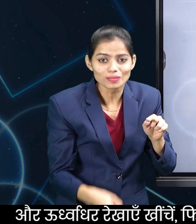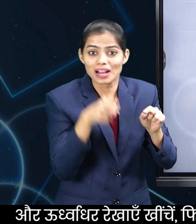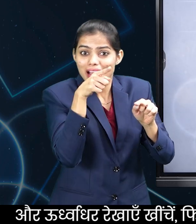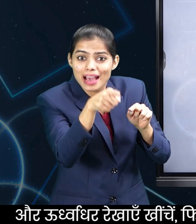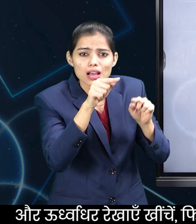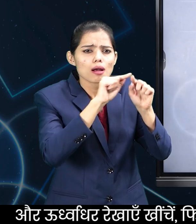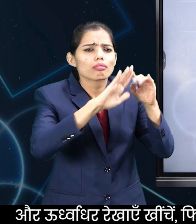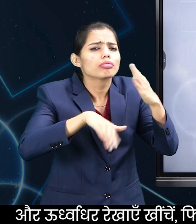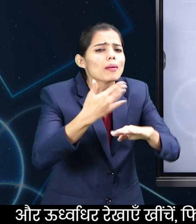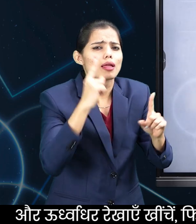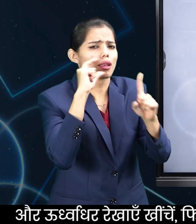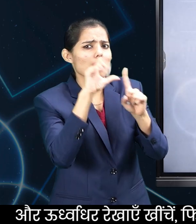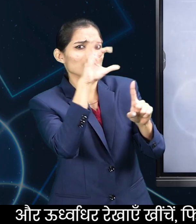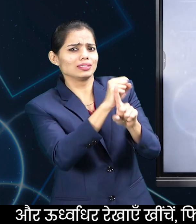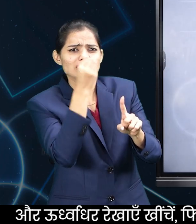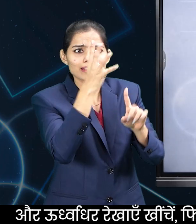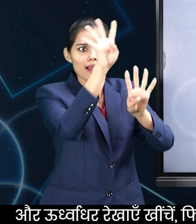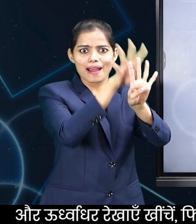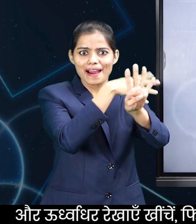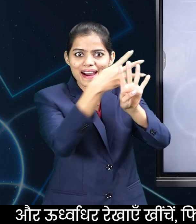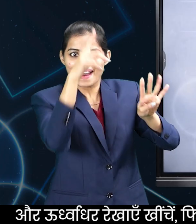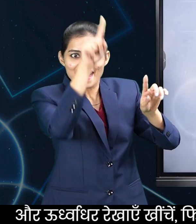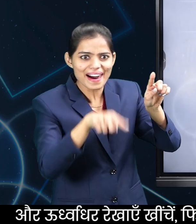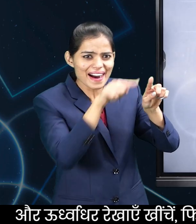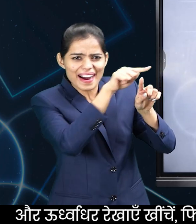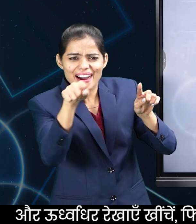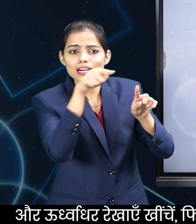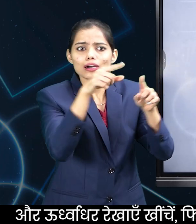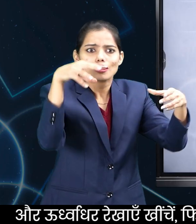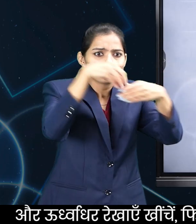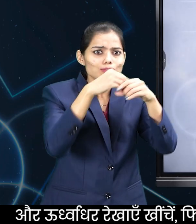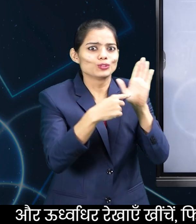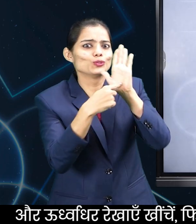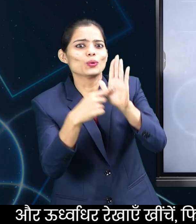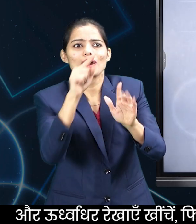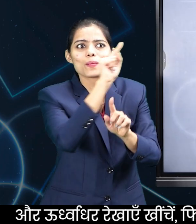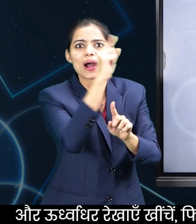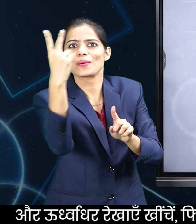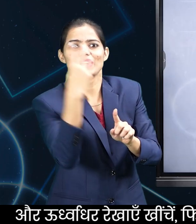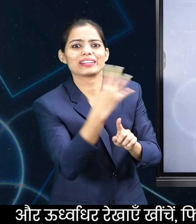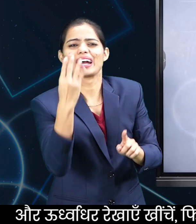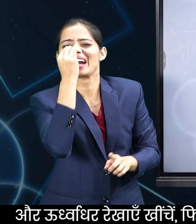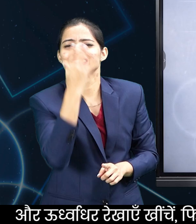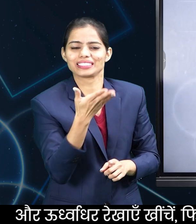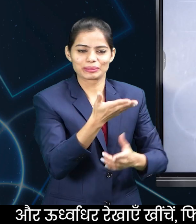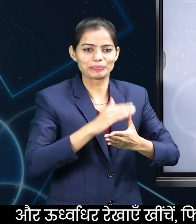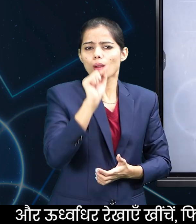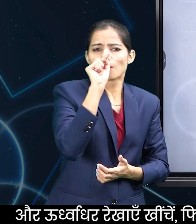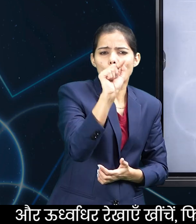ऊर्ध्वाधर रेखा खींचे, फिर उनके निर्देशांक और संबंधित चतुर्थांशों